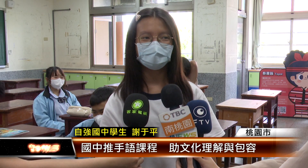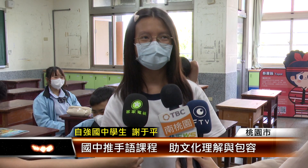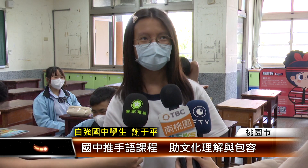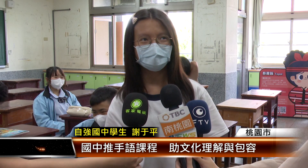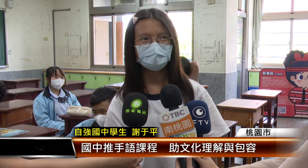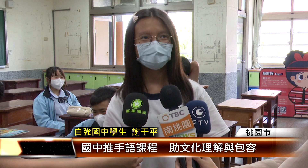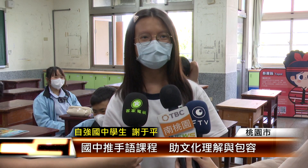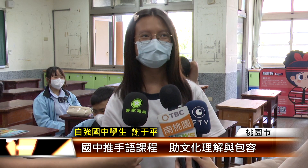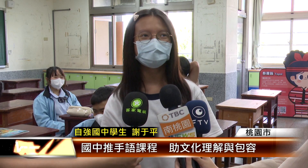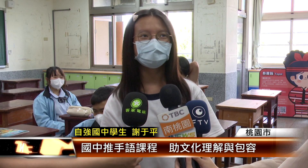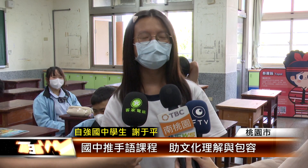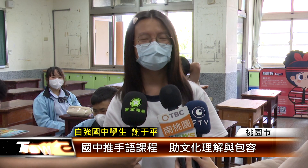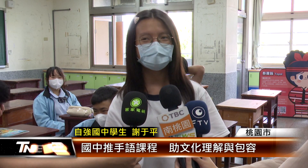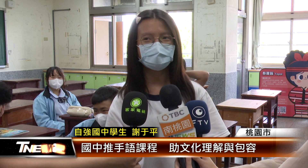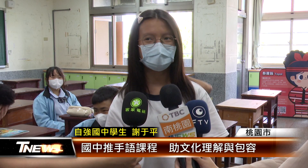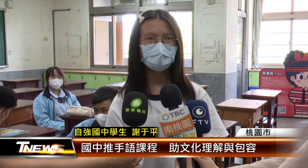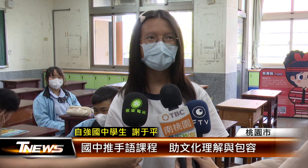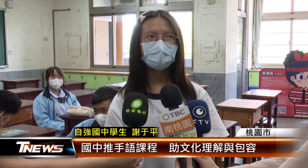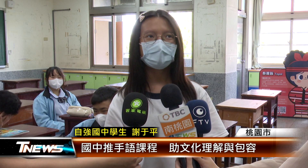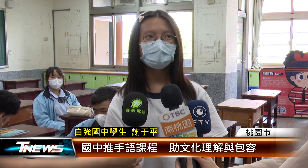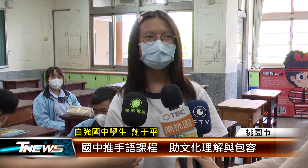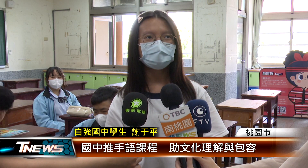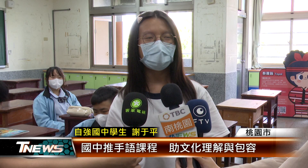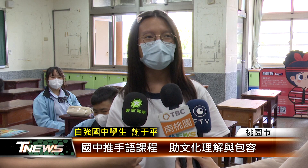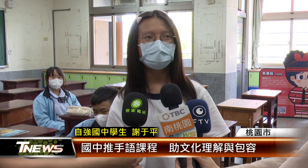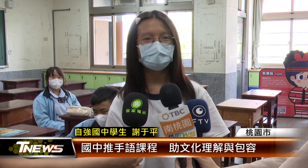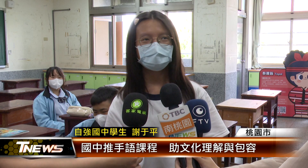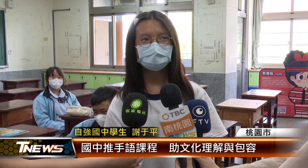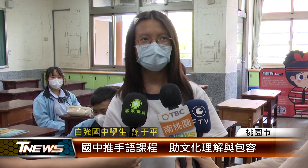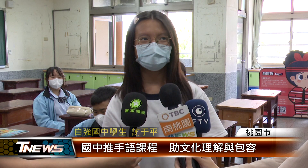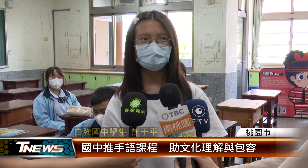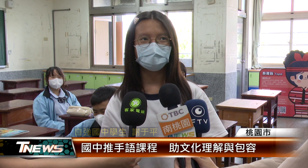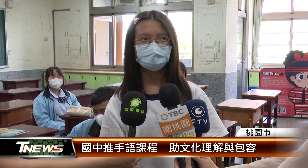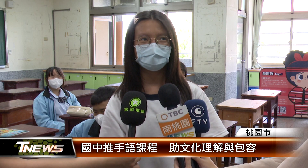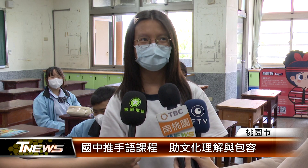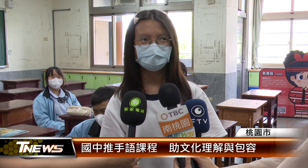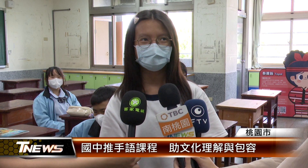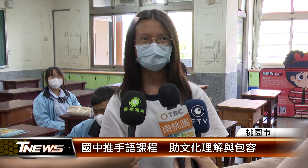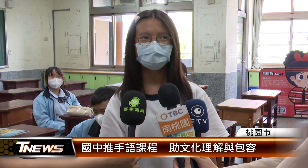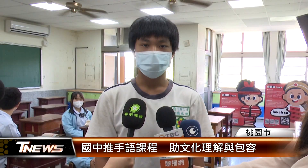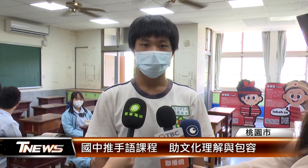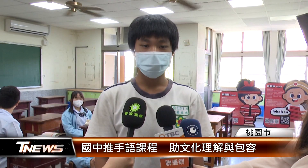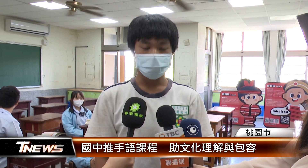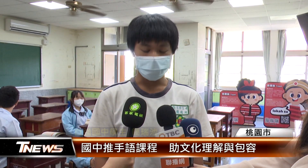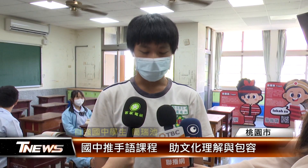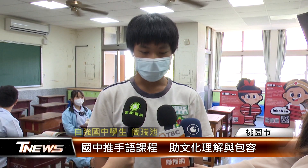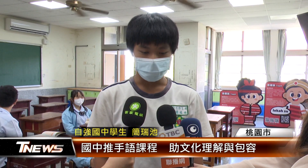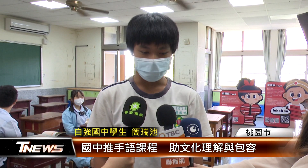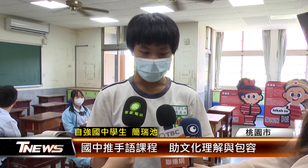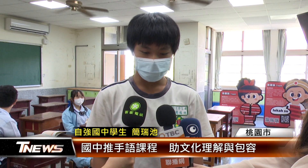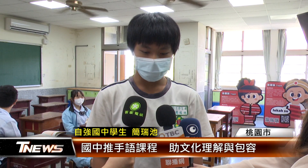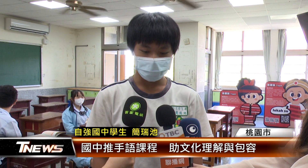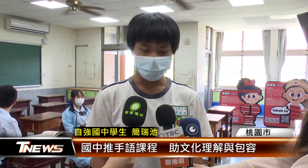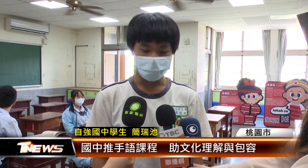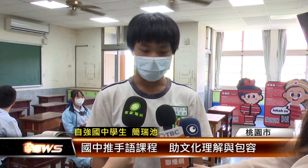困难，但是比学其他语言，我比较喜欢学手语。 因为这门课程相对于其他